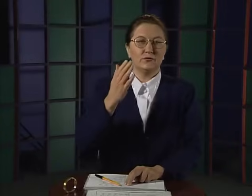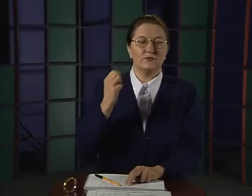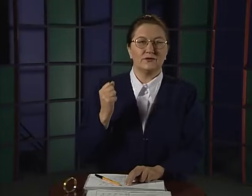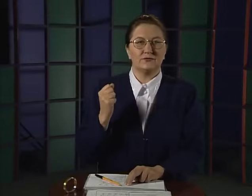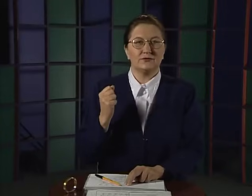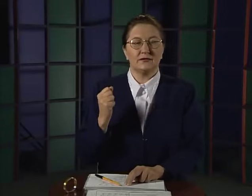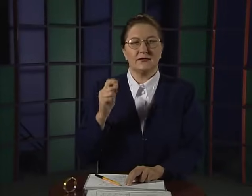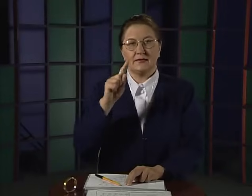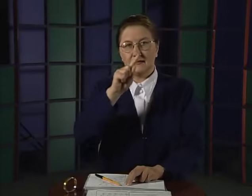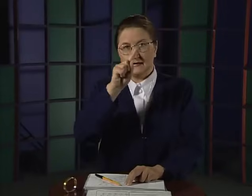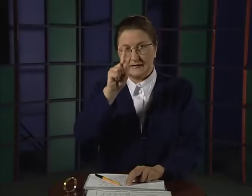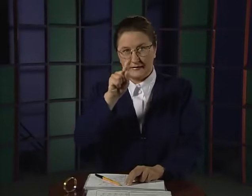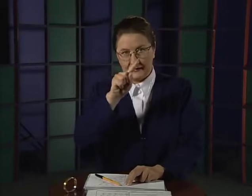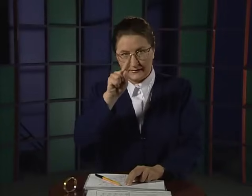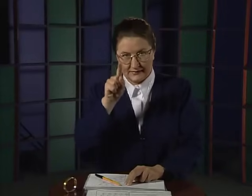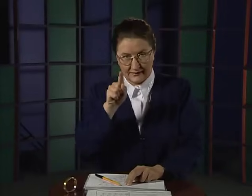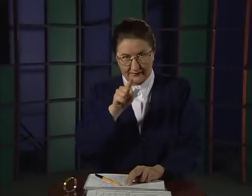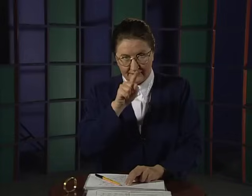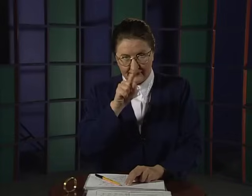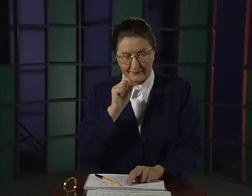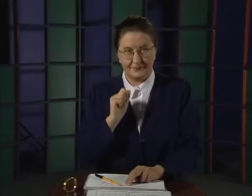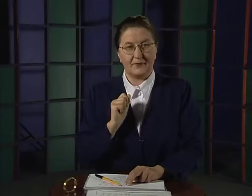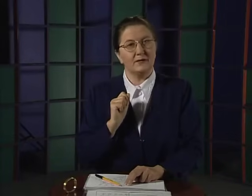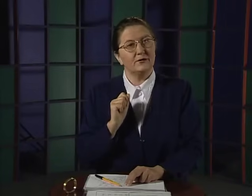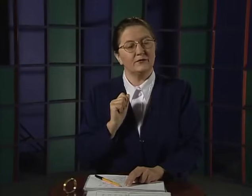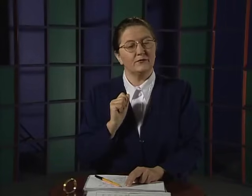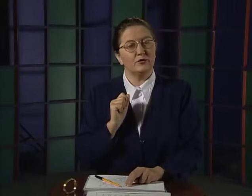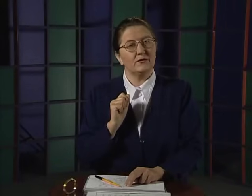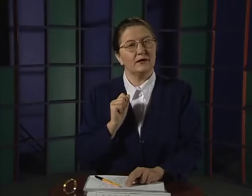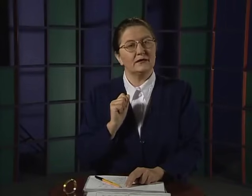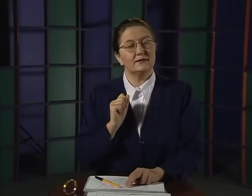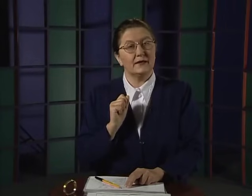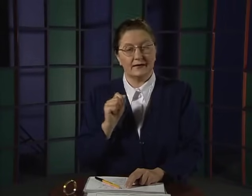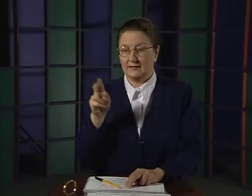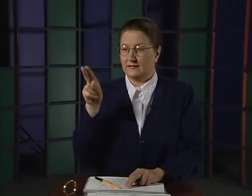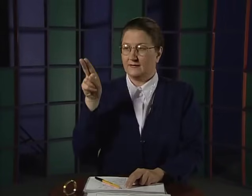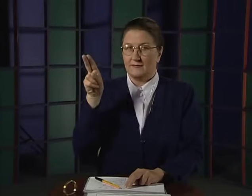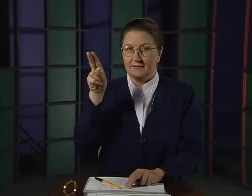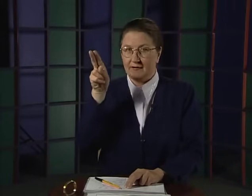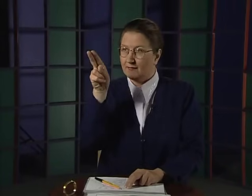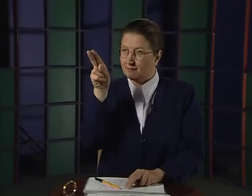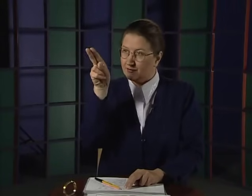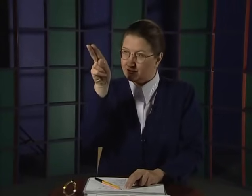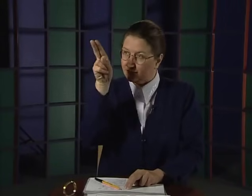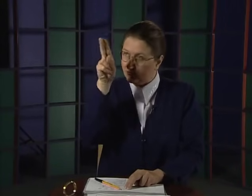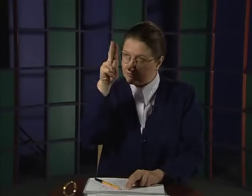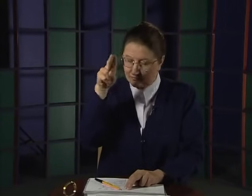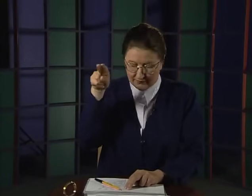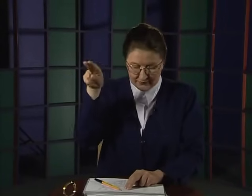буква у нас будет З. И буква Д. Она пишется прописью наверх.